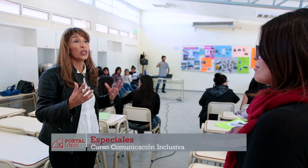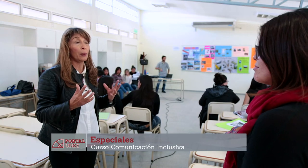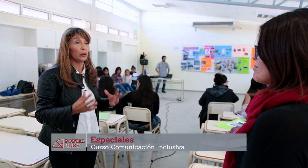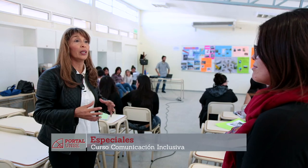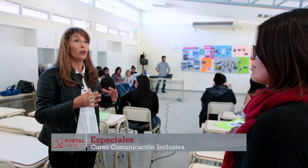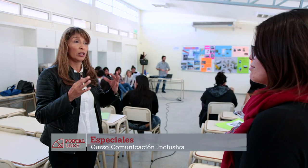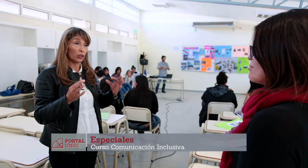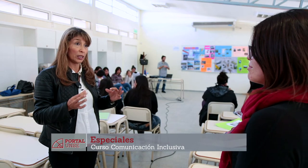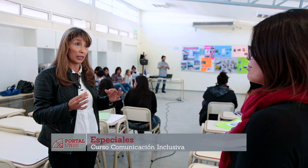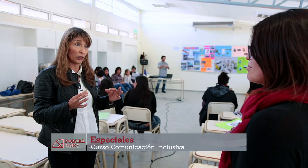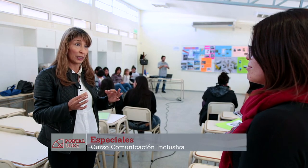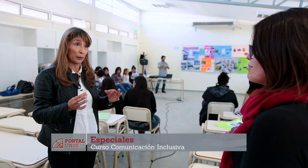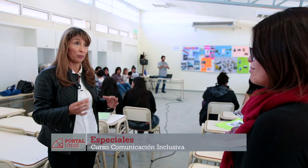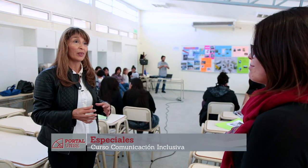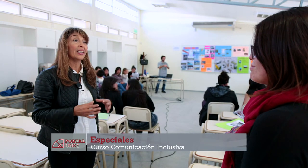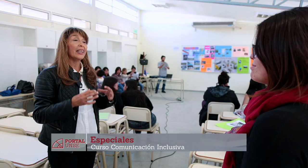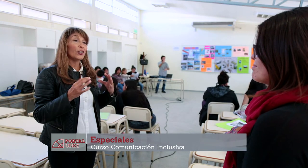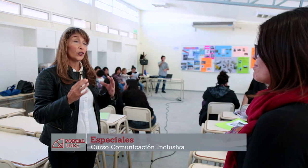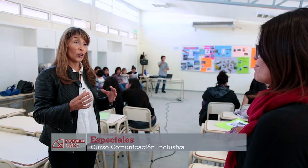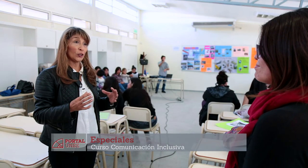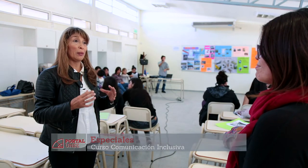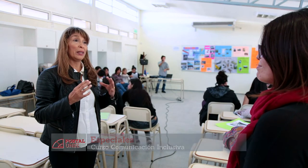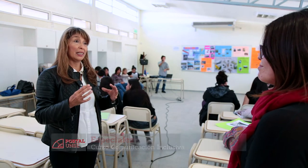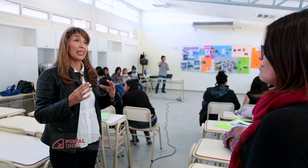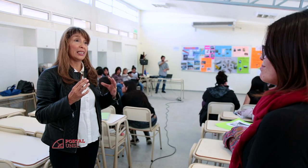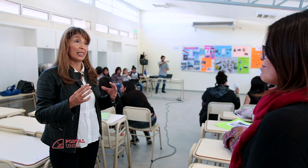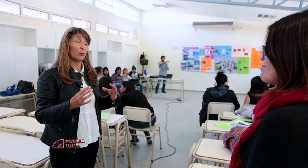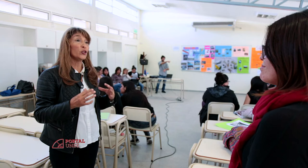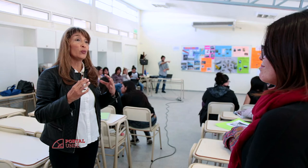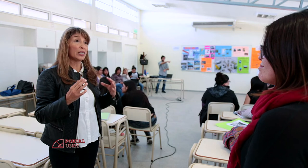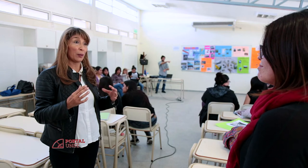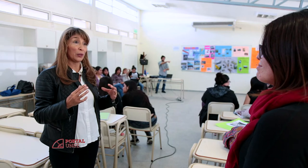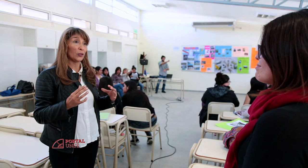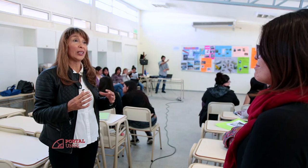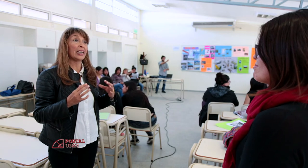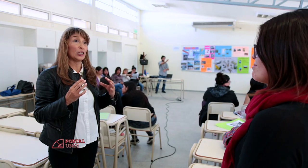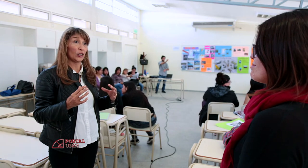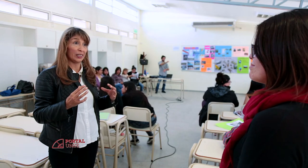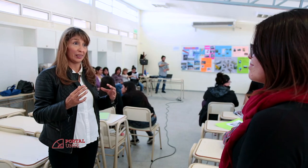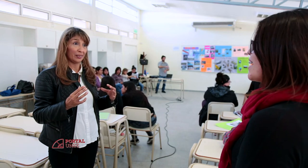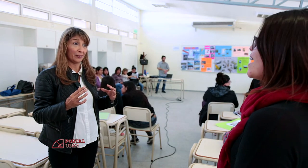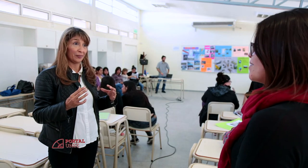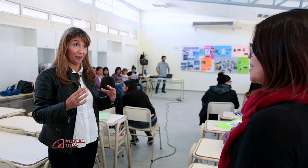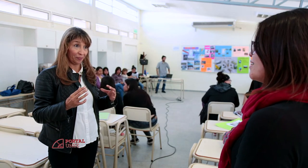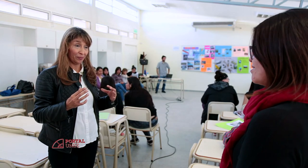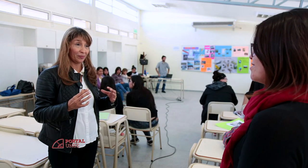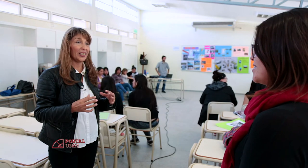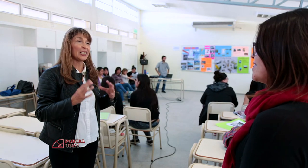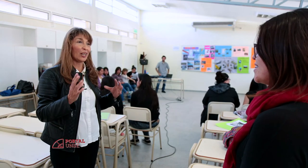rápido. Una cosa te quiero decir, todos aprenden la seña mucho más rápido con las canciones. Es algo